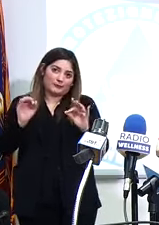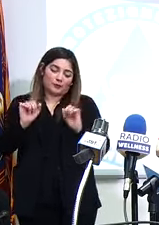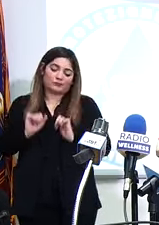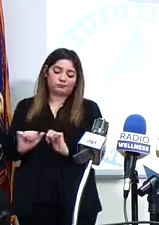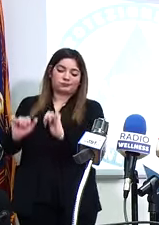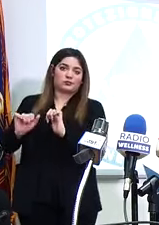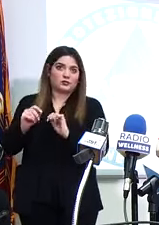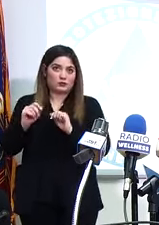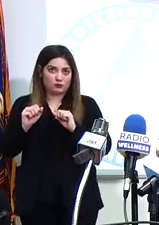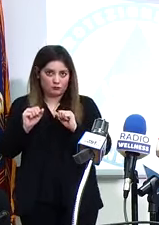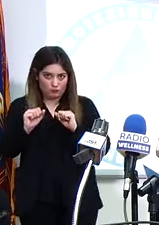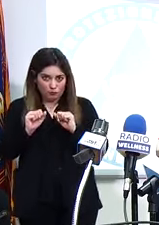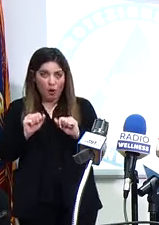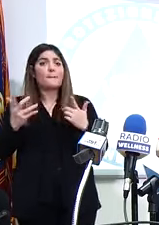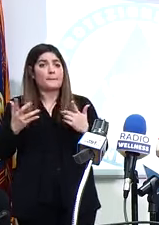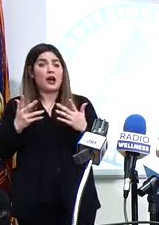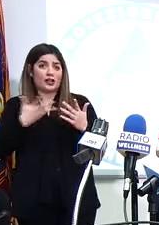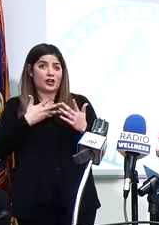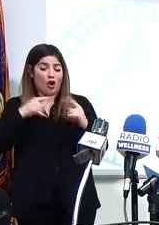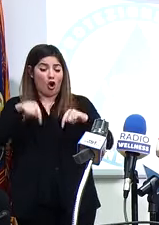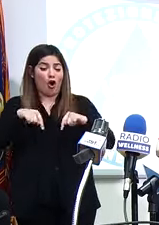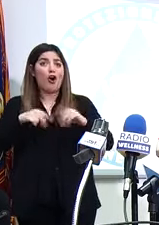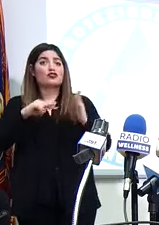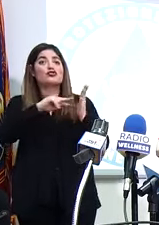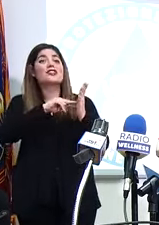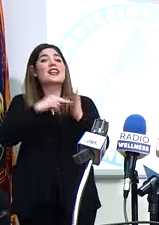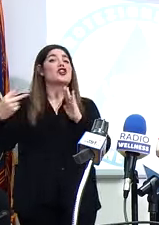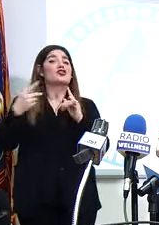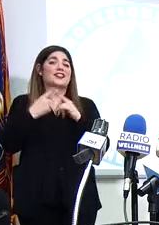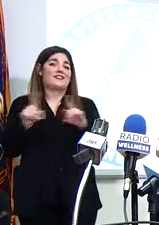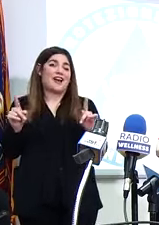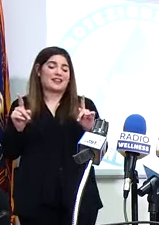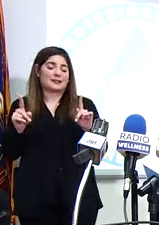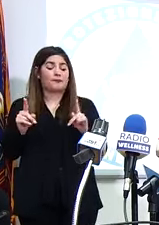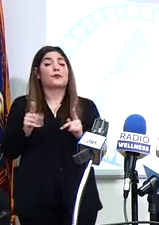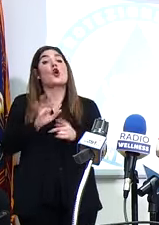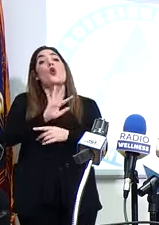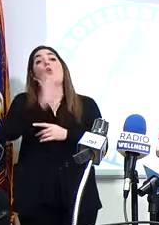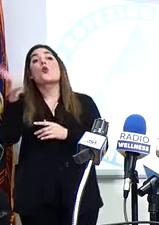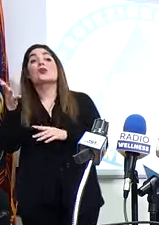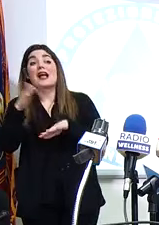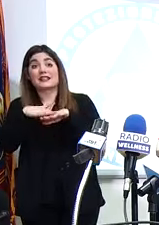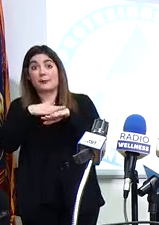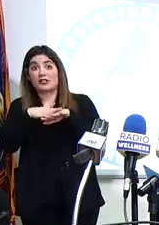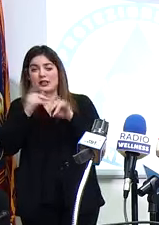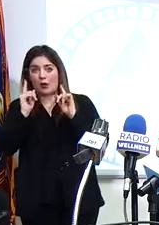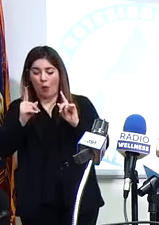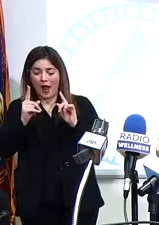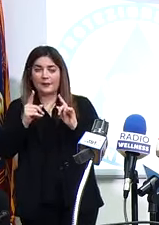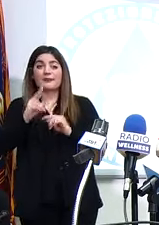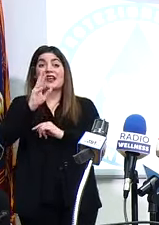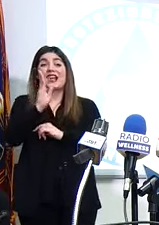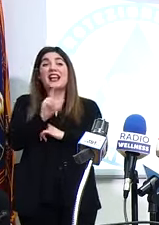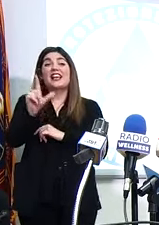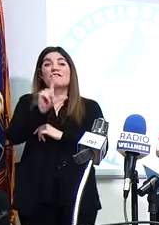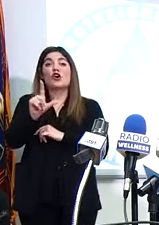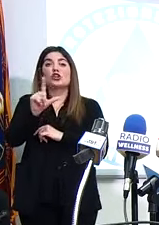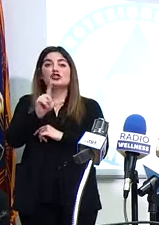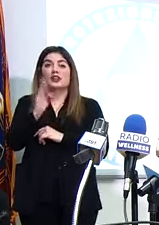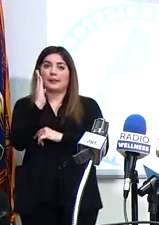un'altra tecnologia efficientissima è quella di prendere delle cellule B, dei linfociti B, quelli che producono